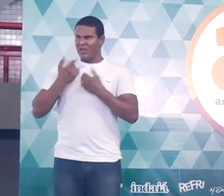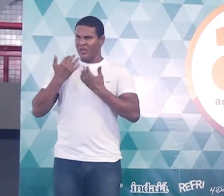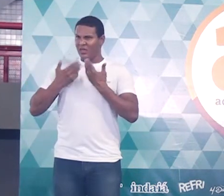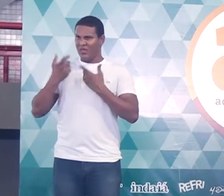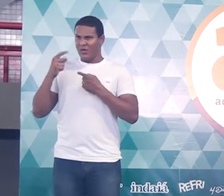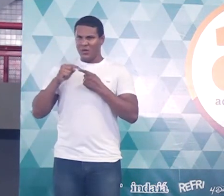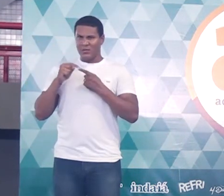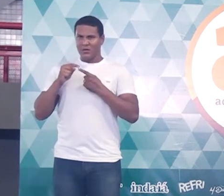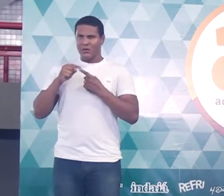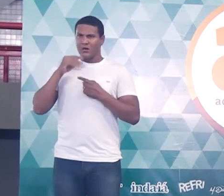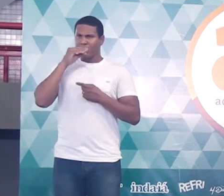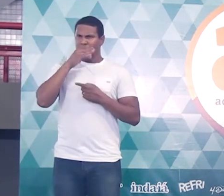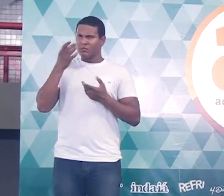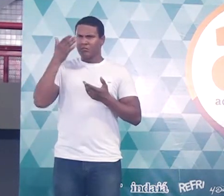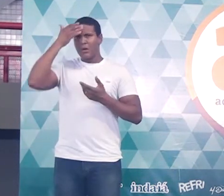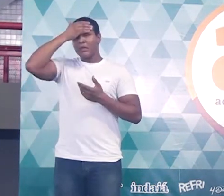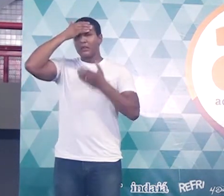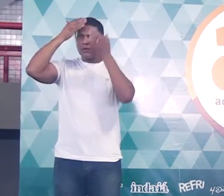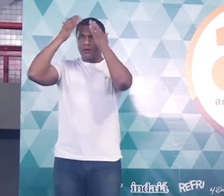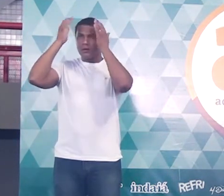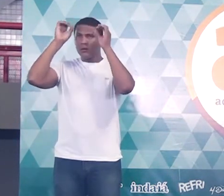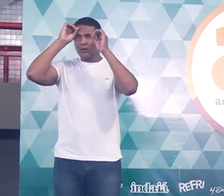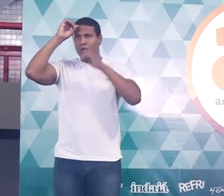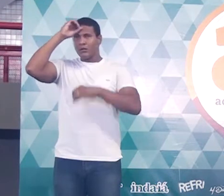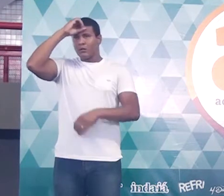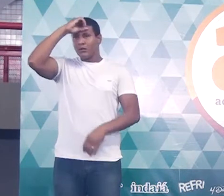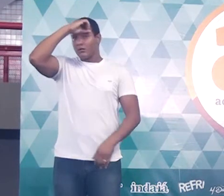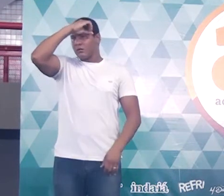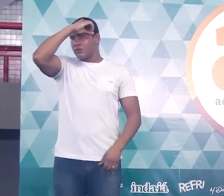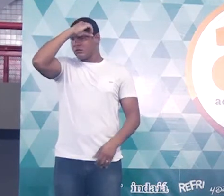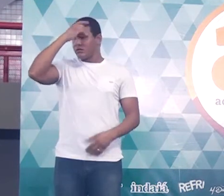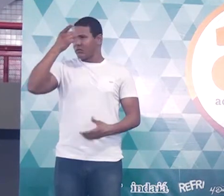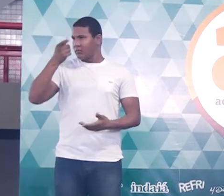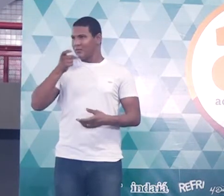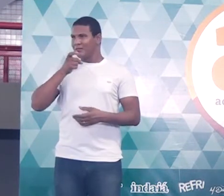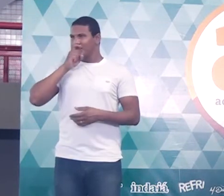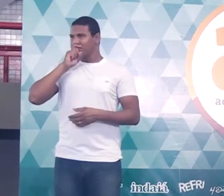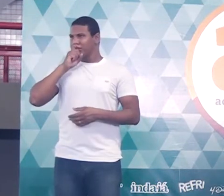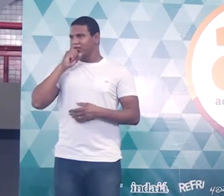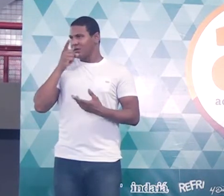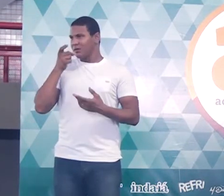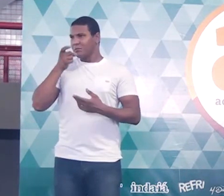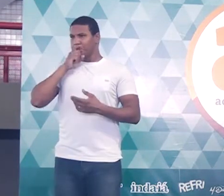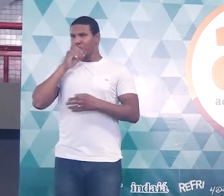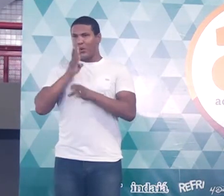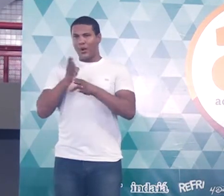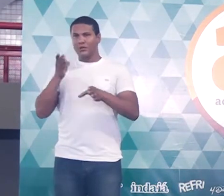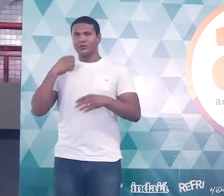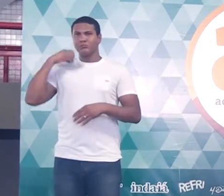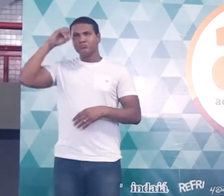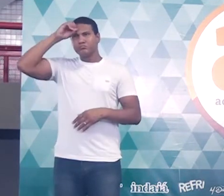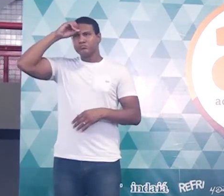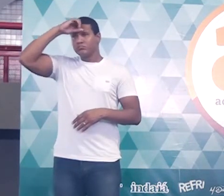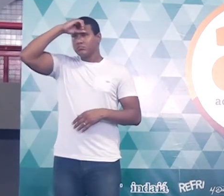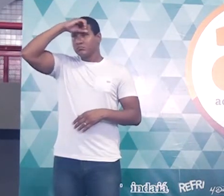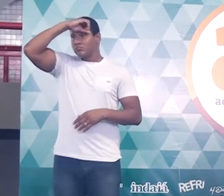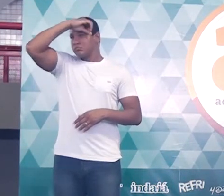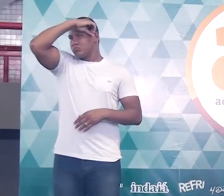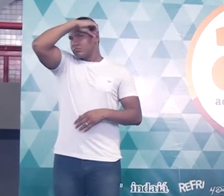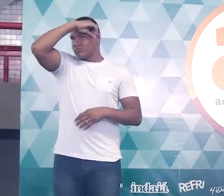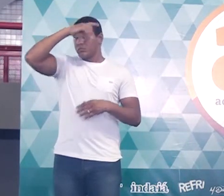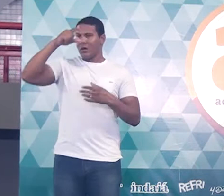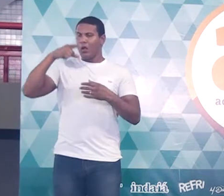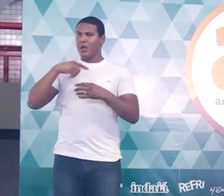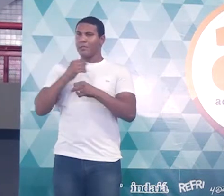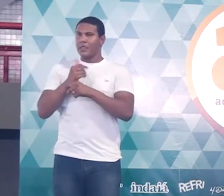ser. Batata, eu estava cheio de batata aqui. Porque era fria. A realidade é por causa disso, né? Porque ela era fria. E aí a